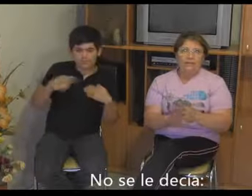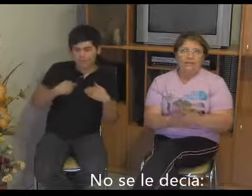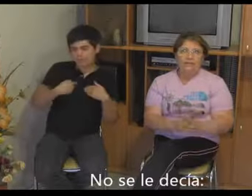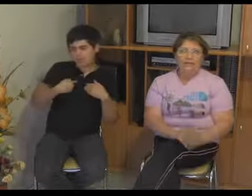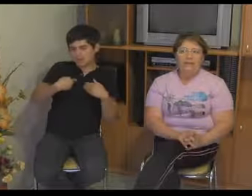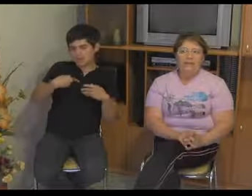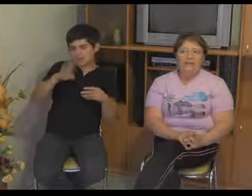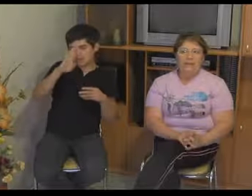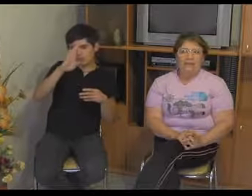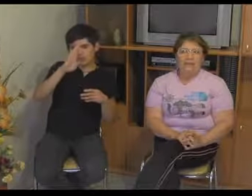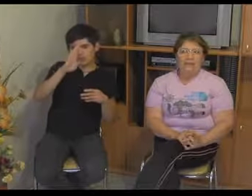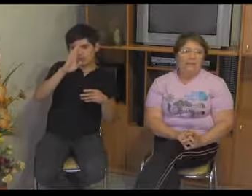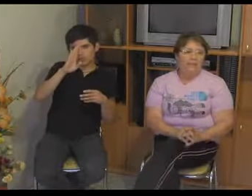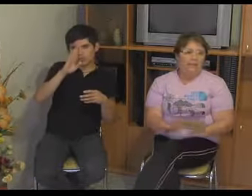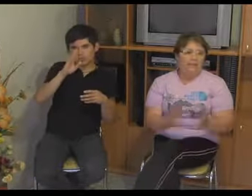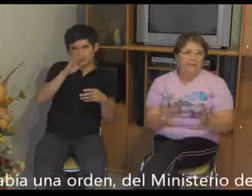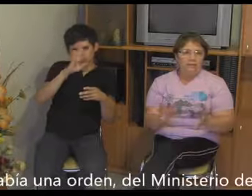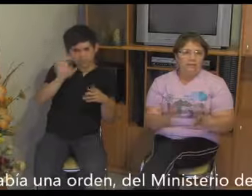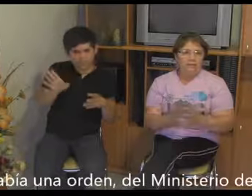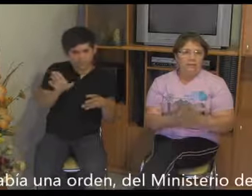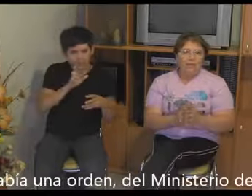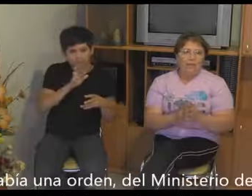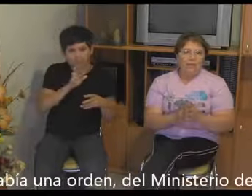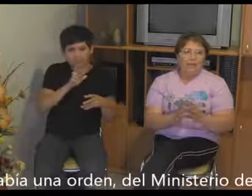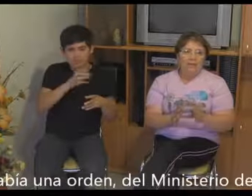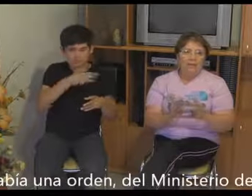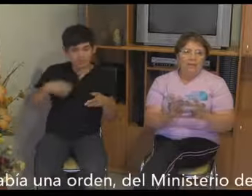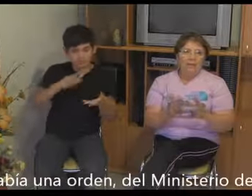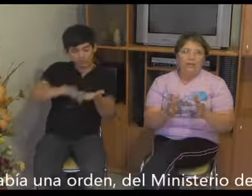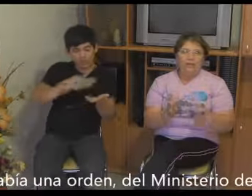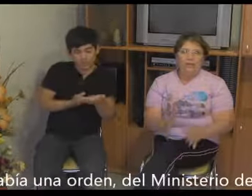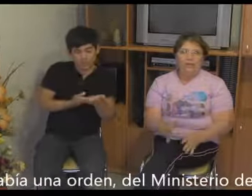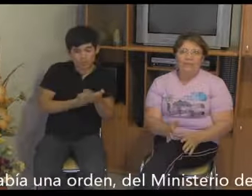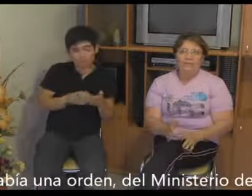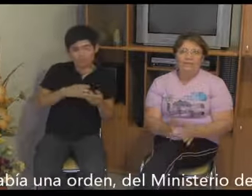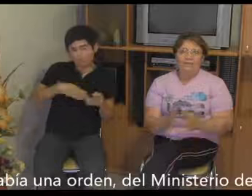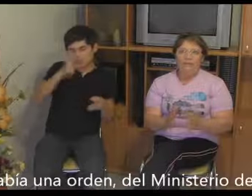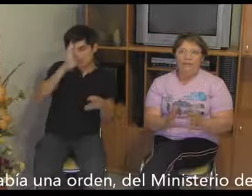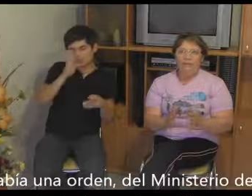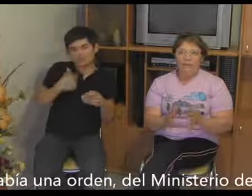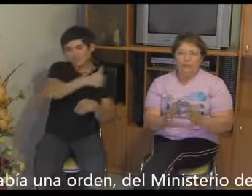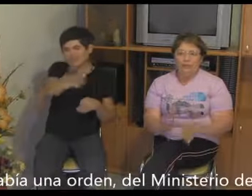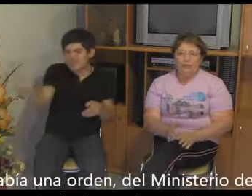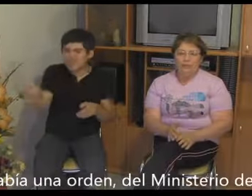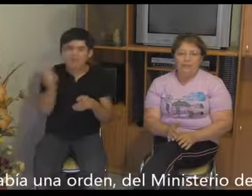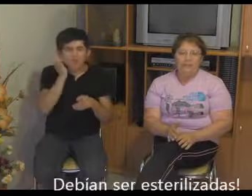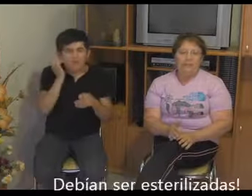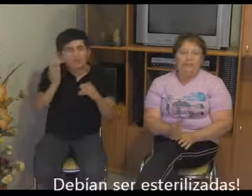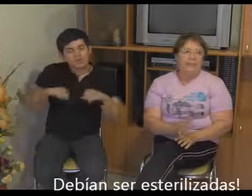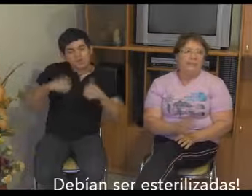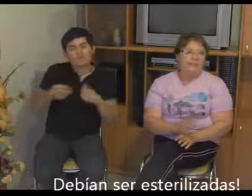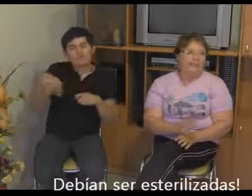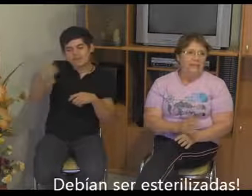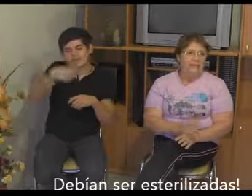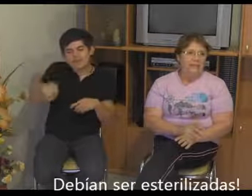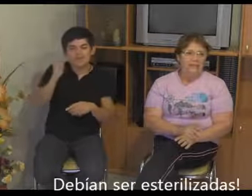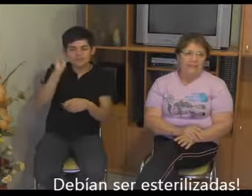través del Ministerio de Salud que todas las mujeres jóvenes viviendo con VIH tenían que ser